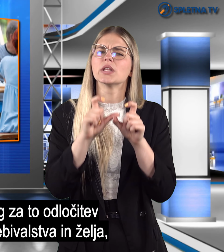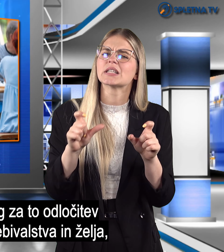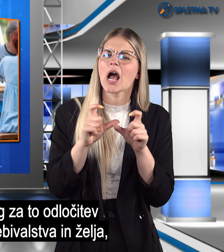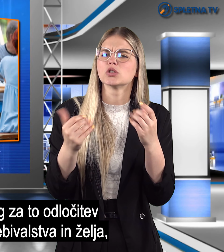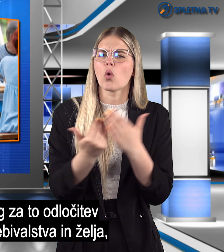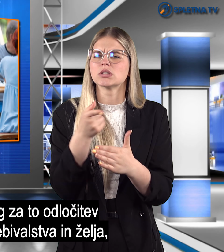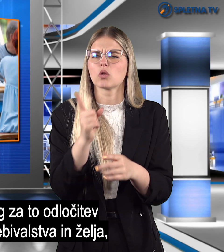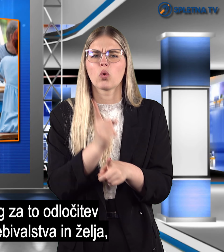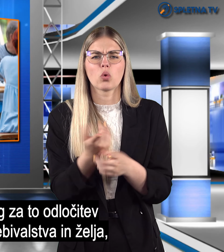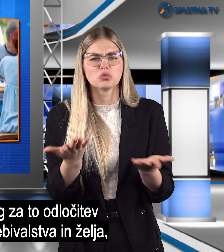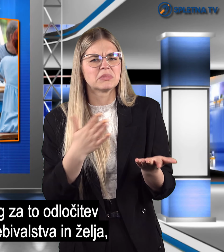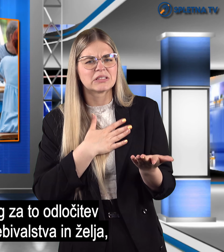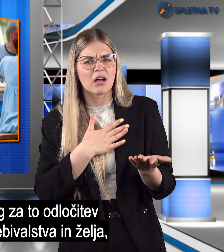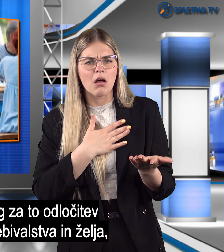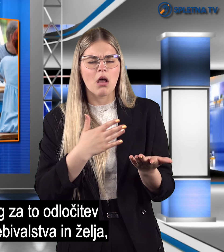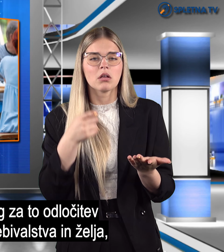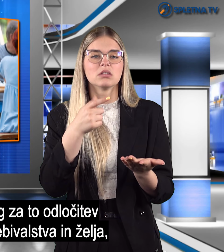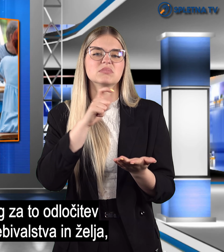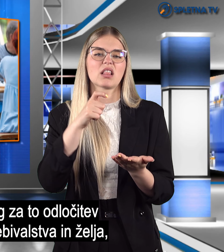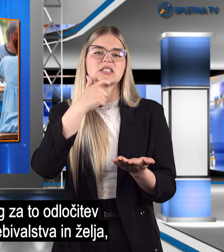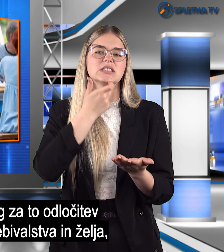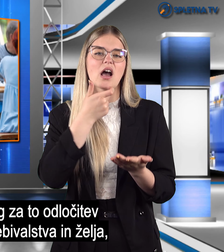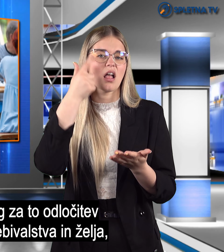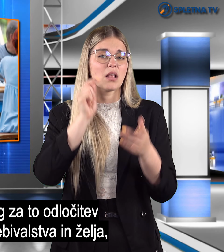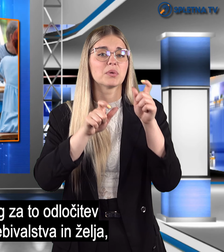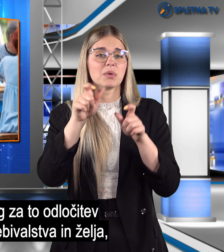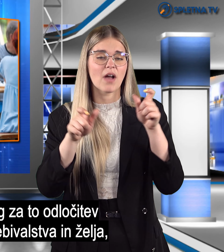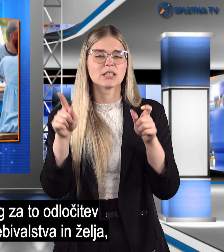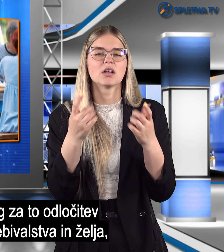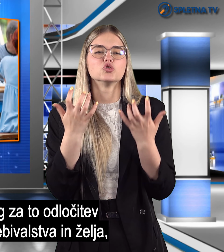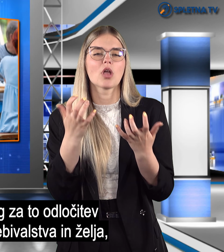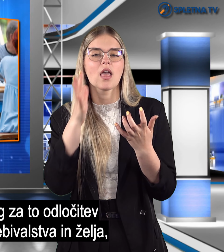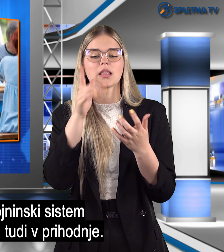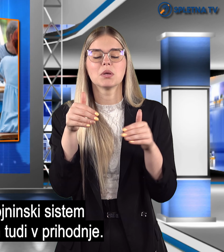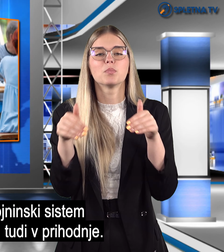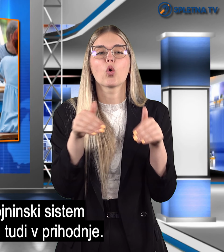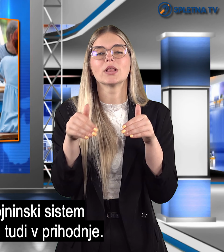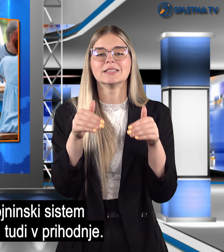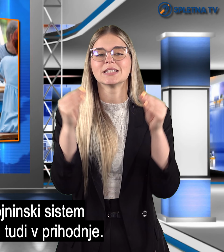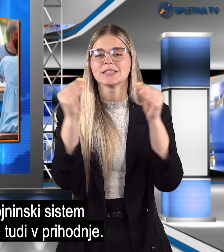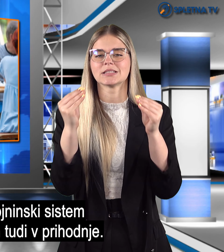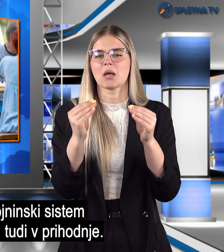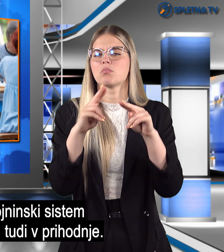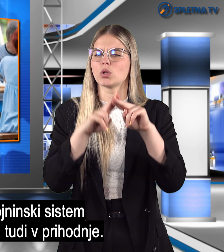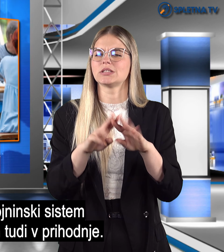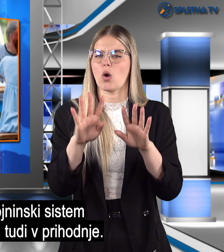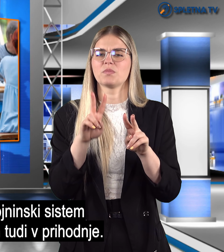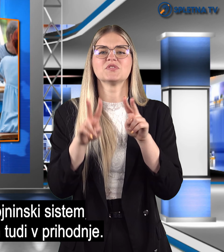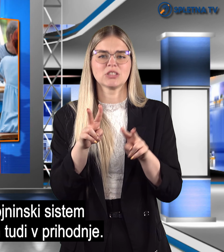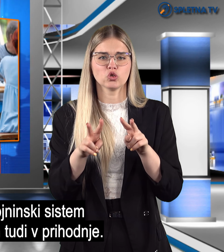Glavni razlog za to odločitev je staranje prebivalstva in želja, da bi pokojninski sistem ostal